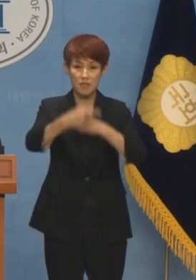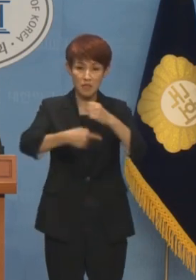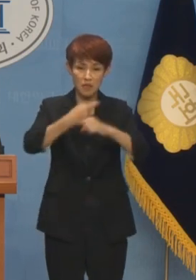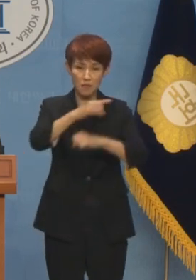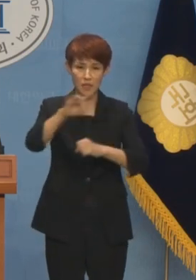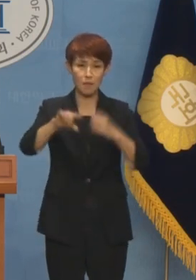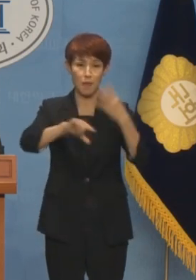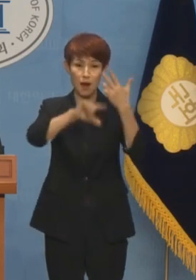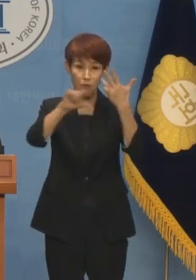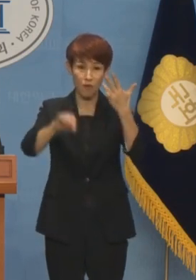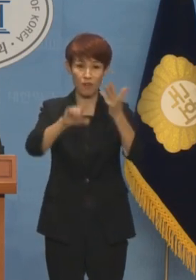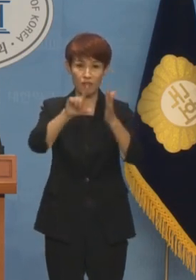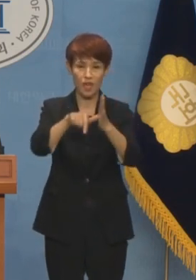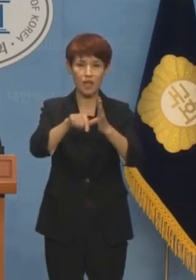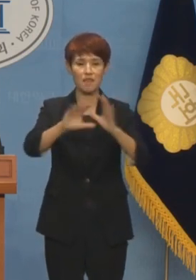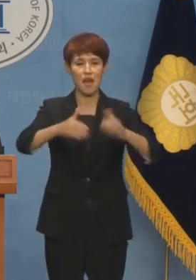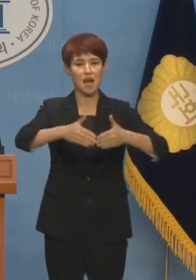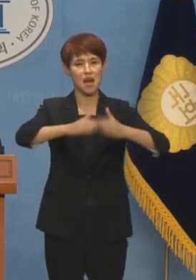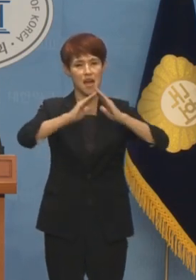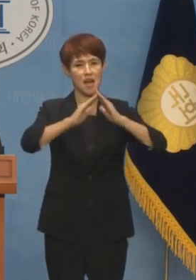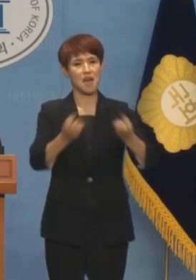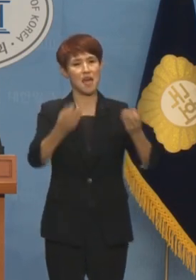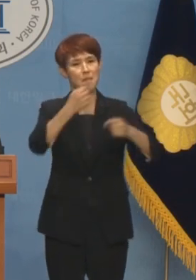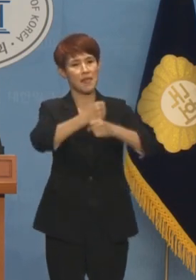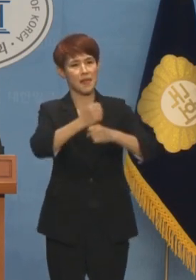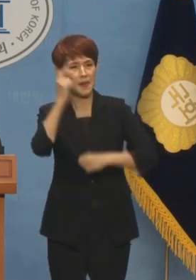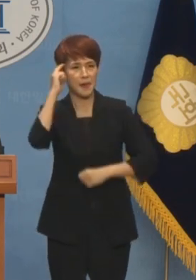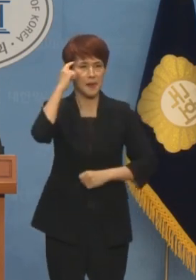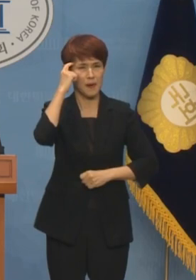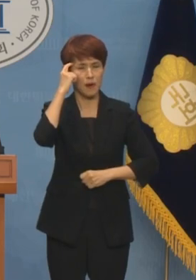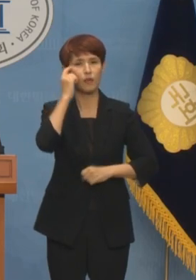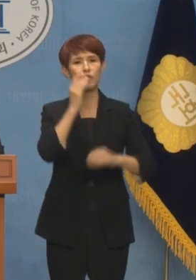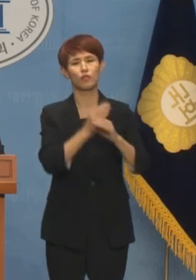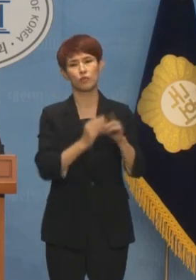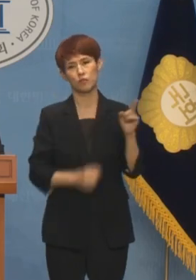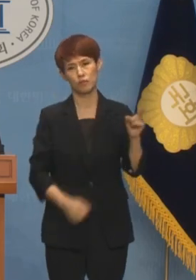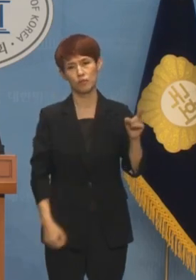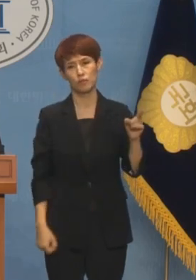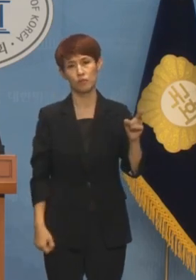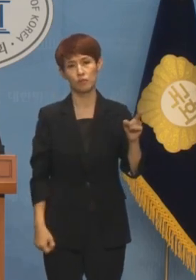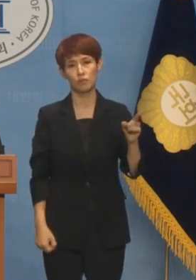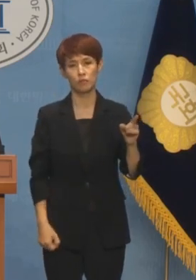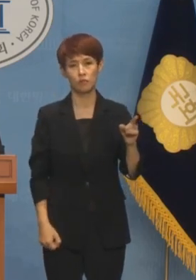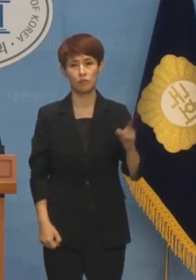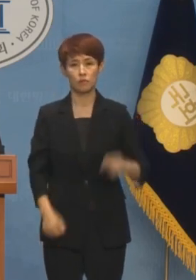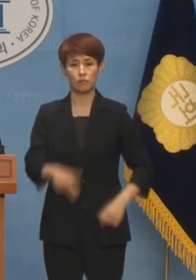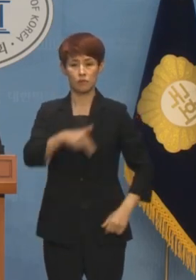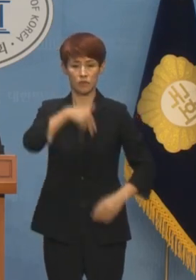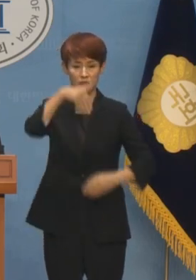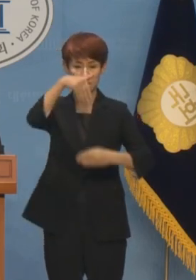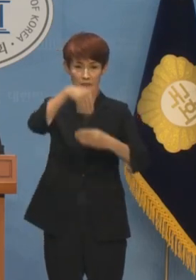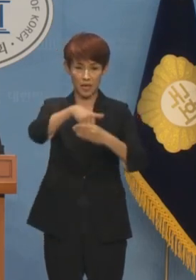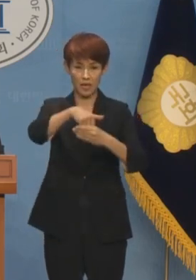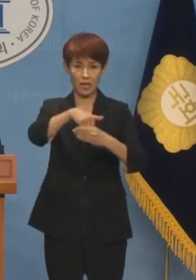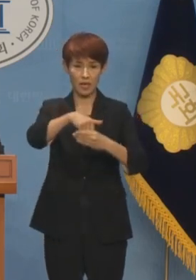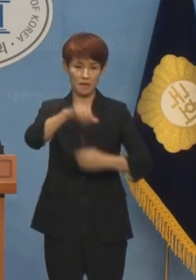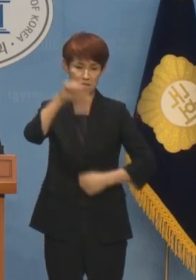되면 건국절을 만들지 못해 안달입니다. 총선 참패 이후